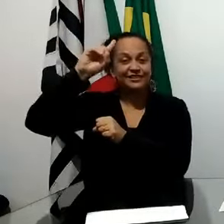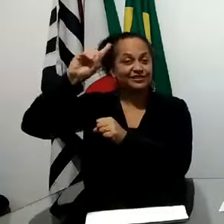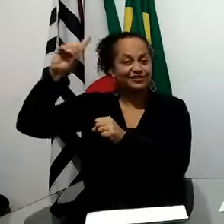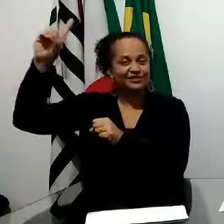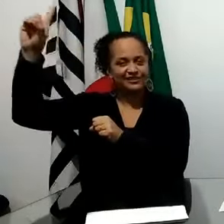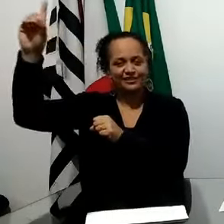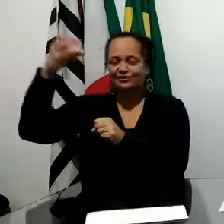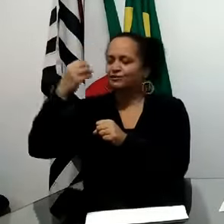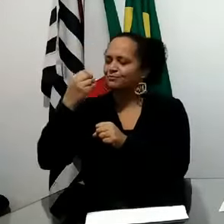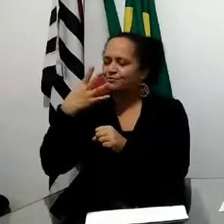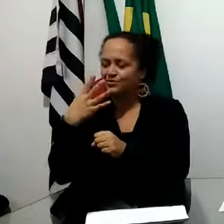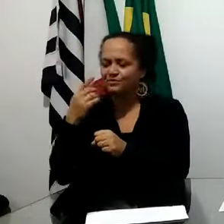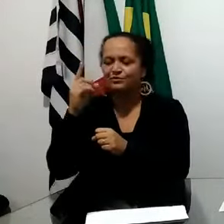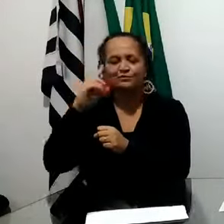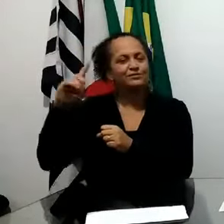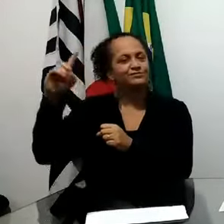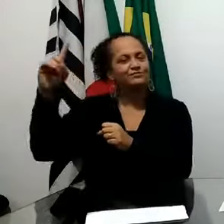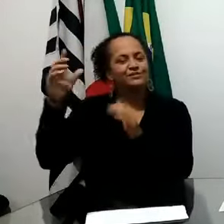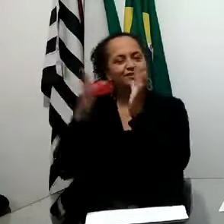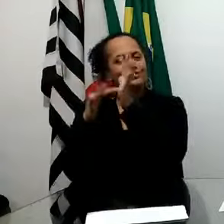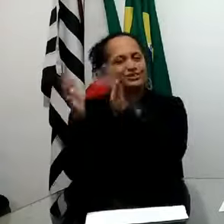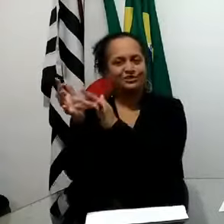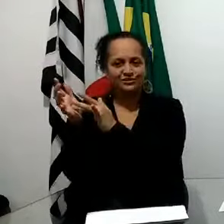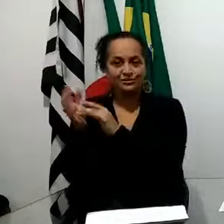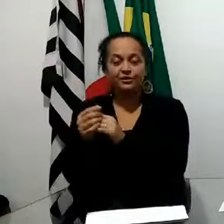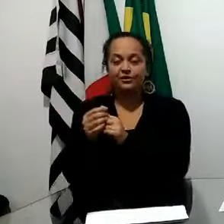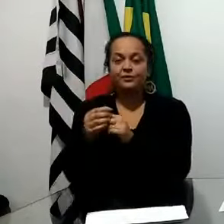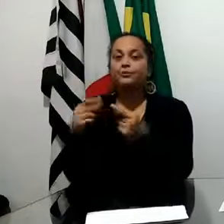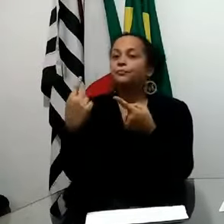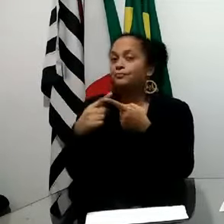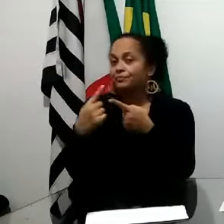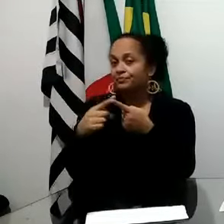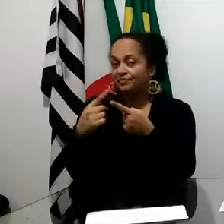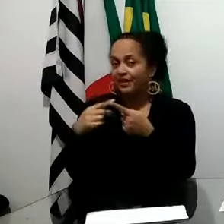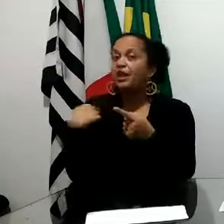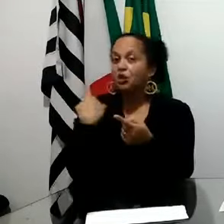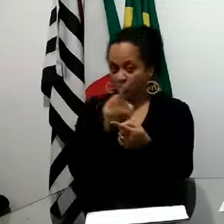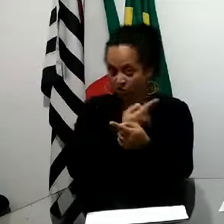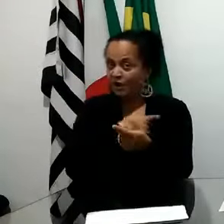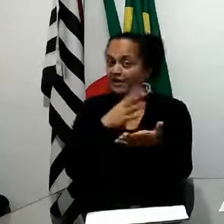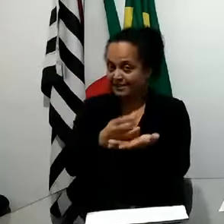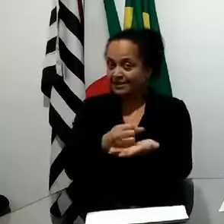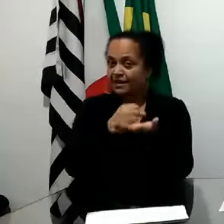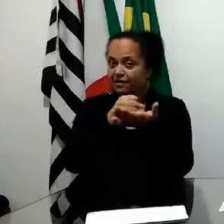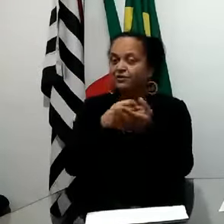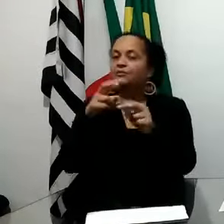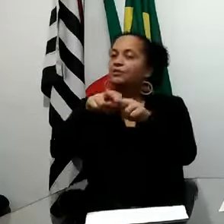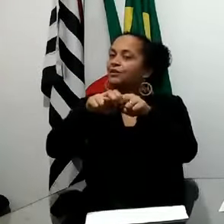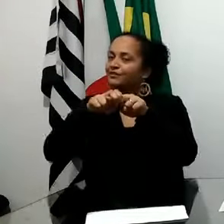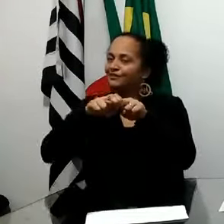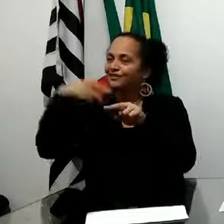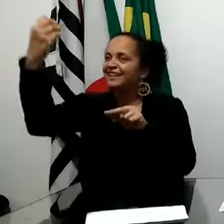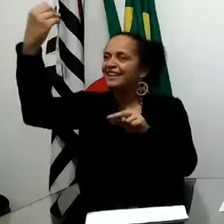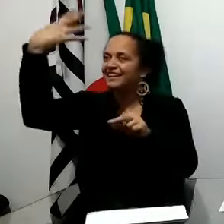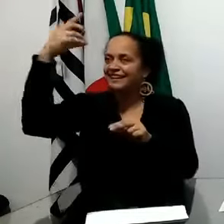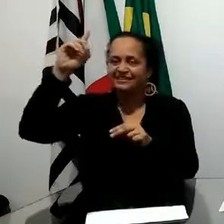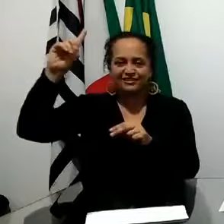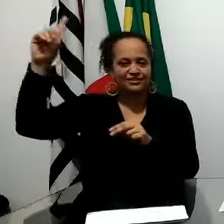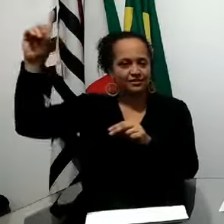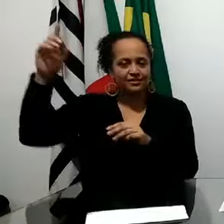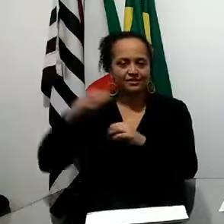para conosco em Cristo Jesus. Porque pela graça somos salvos, mediante a fé. E isso